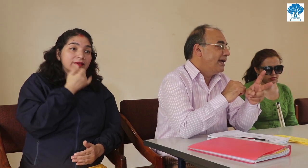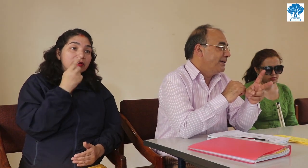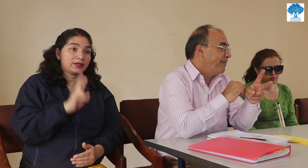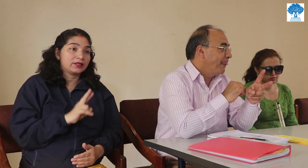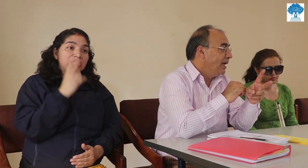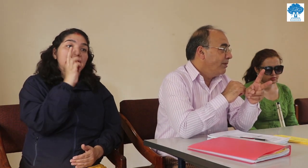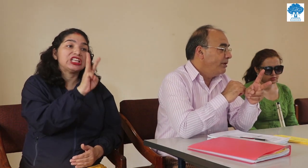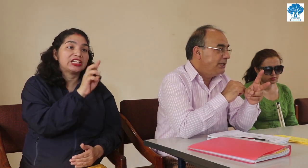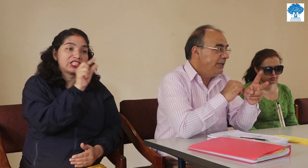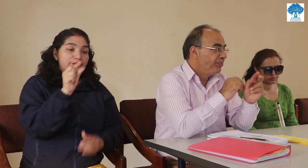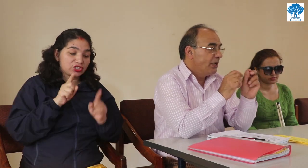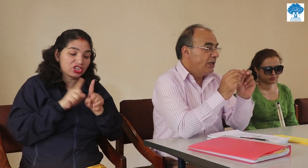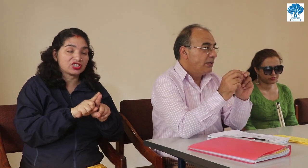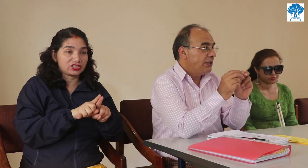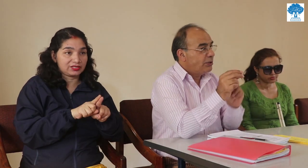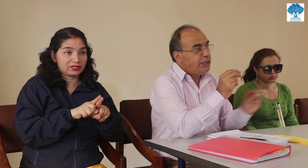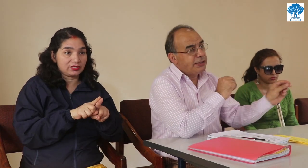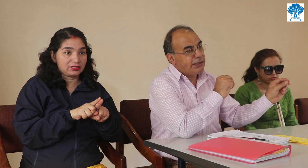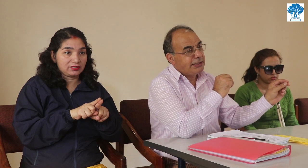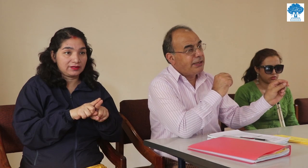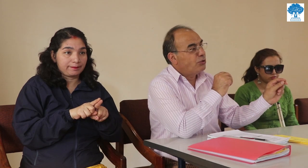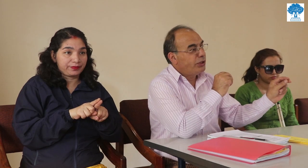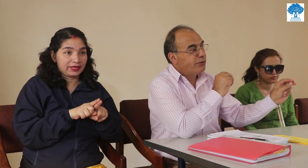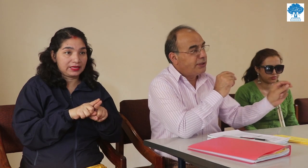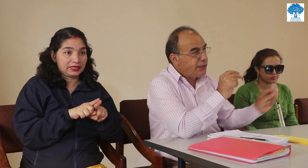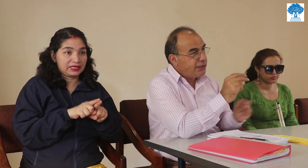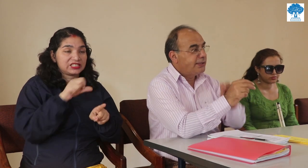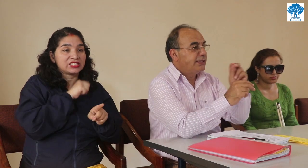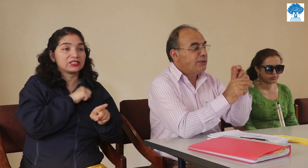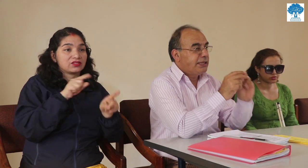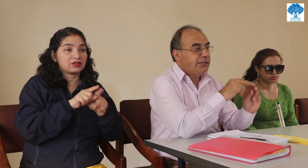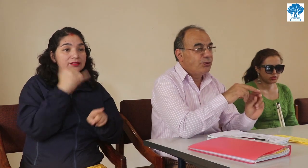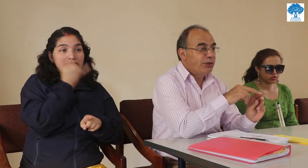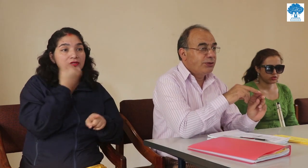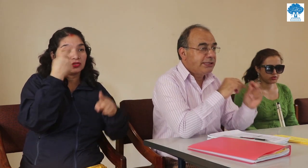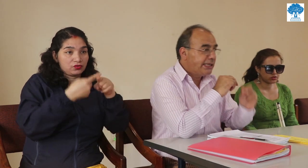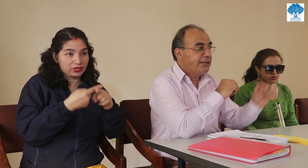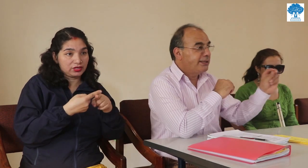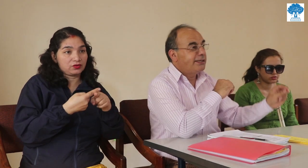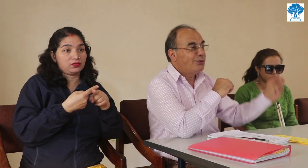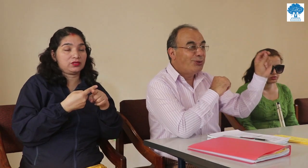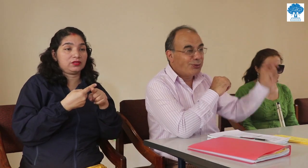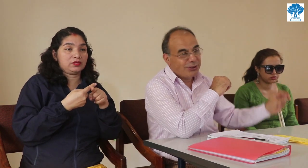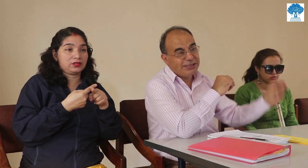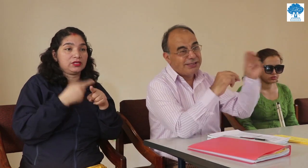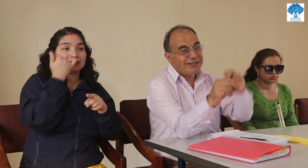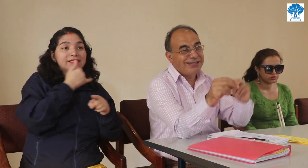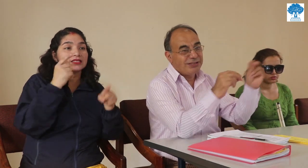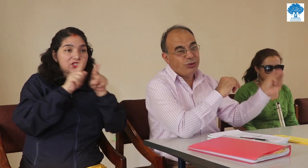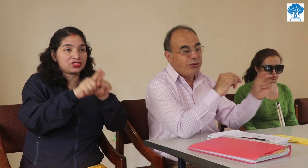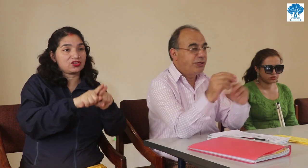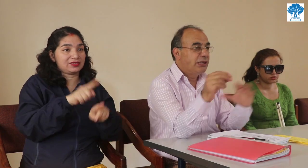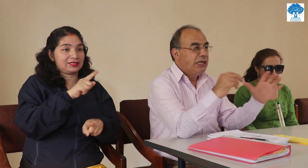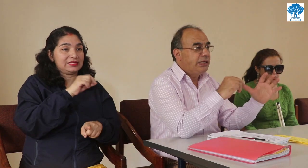सँगसँगै आइरहेको छ. भनेपछि सेक्सुअलिटीसँग जेन्डर जोडिएको छ, जेन्डरसँग सेक्सुअलिटी जोडिएको छ, सेक्ससँग जेन्डर जोडिएको छ, जेन्डरसँग